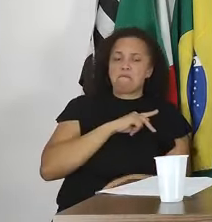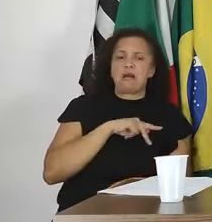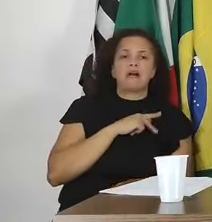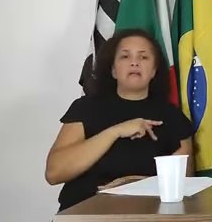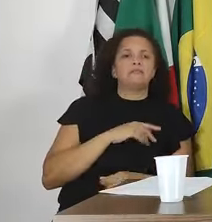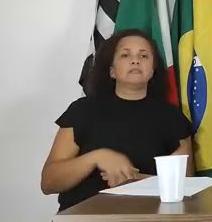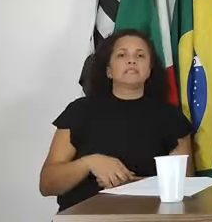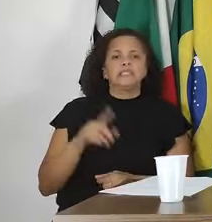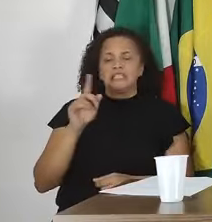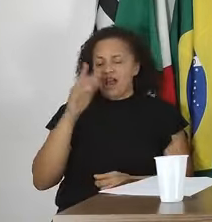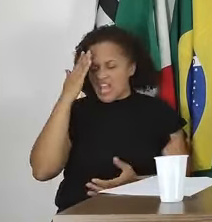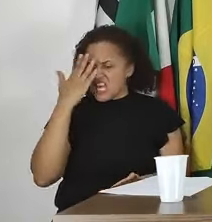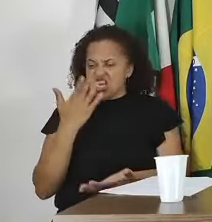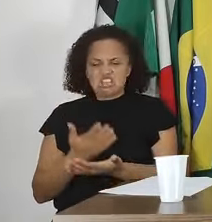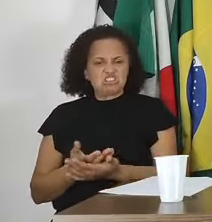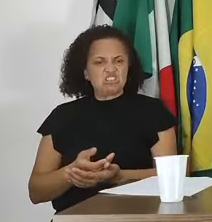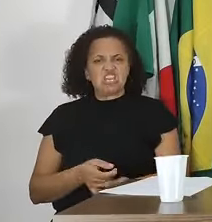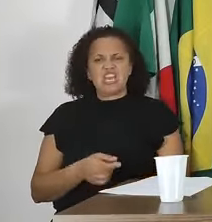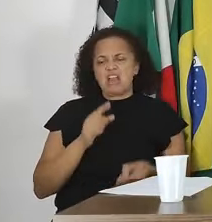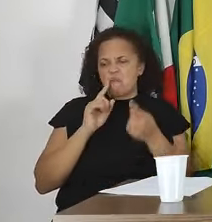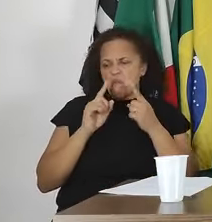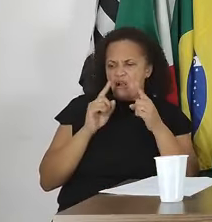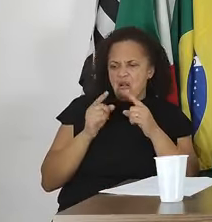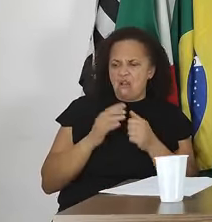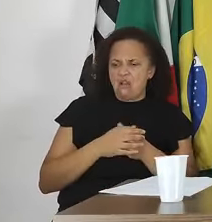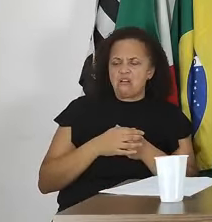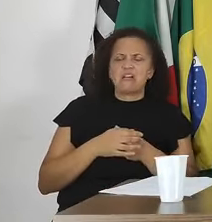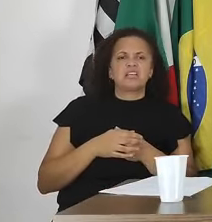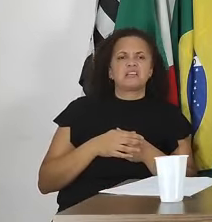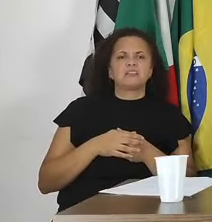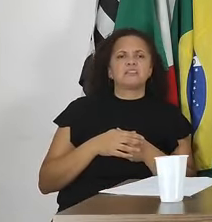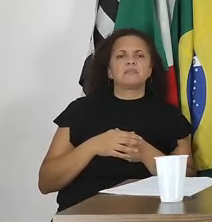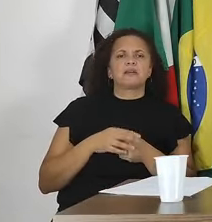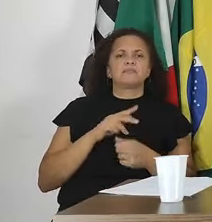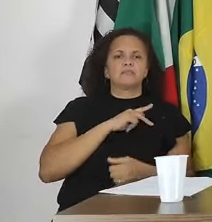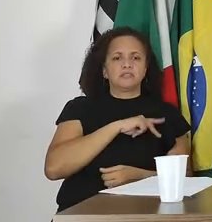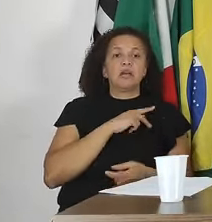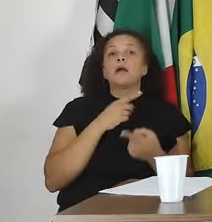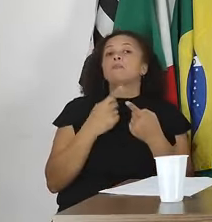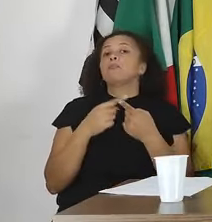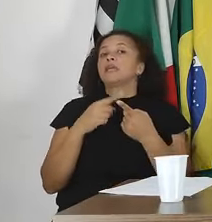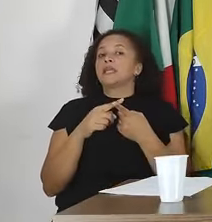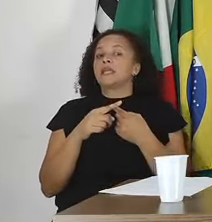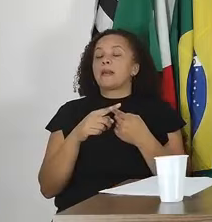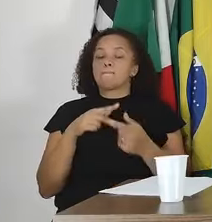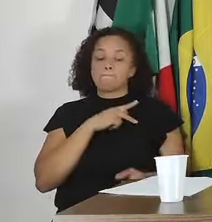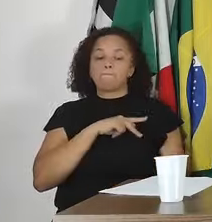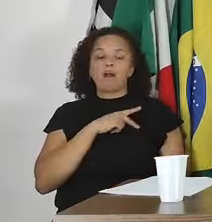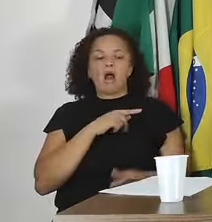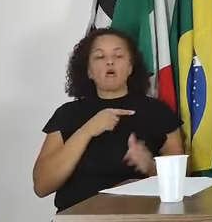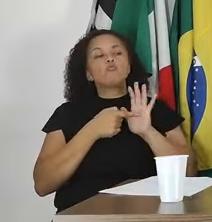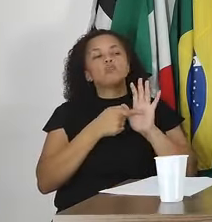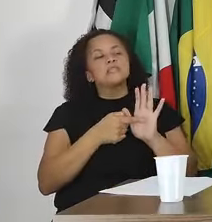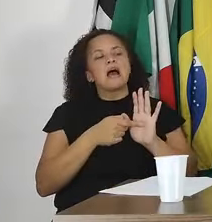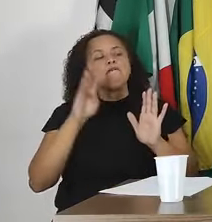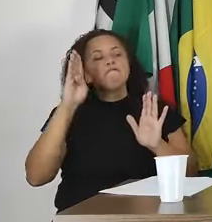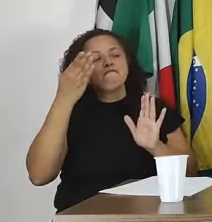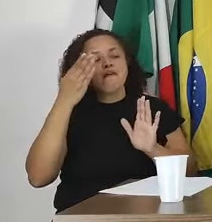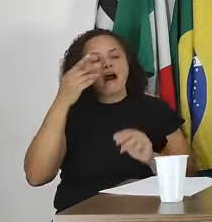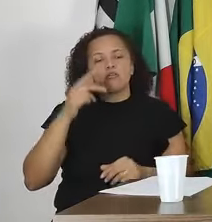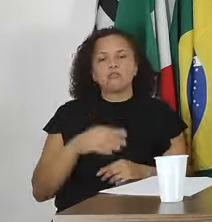pode ser de Paulo, porque Paulo batia de frente com os falsos profetas da época, falsos mestres,